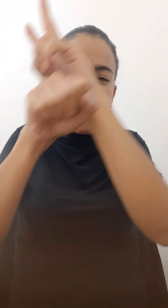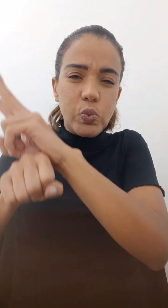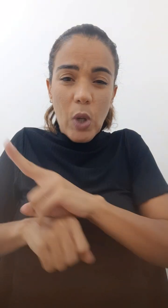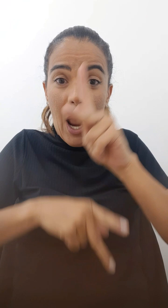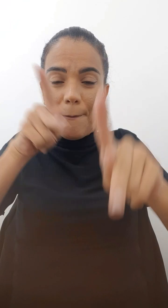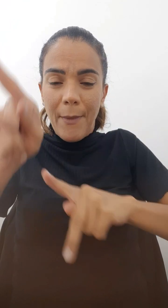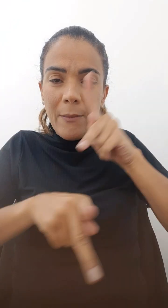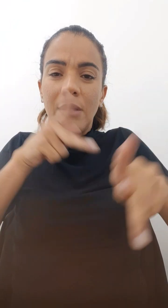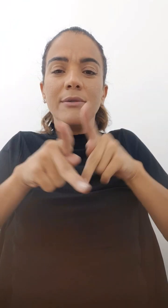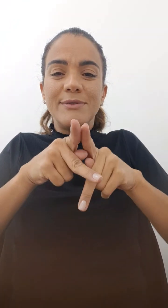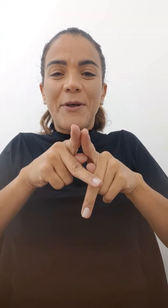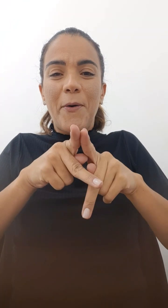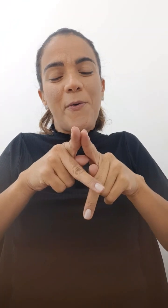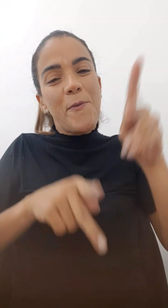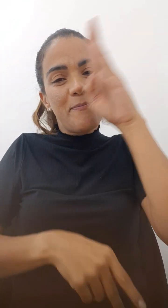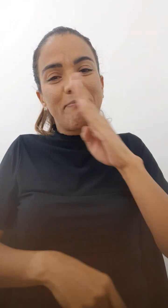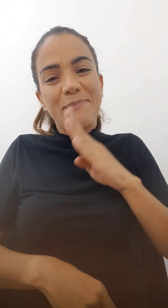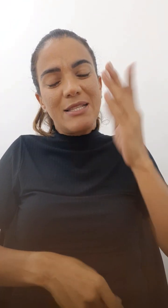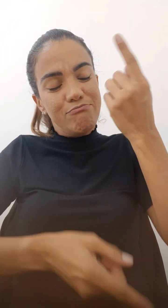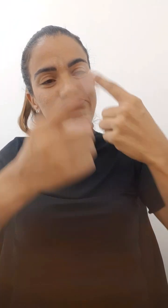nos proteger e proteger a população, o